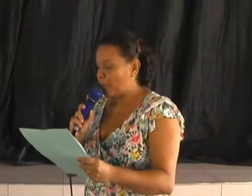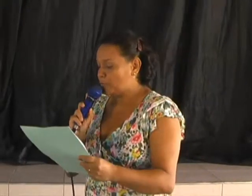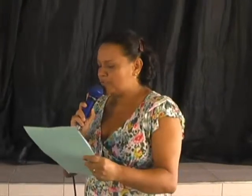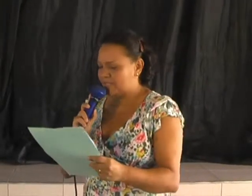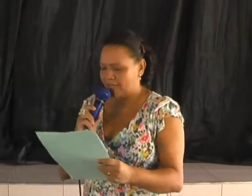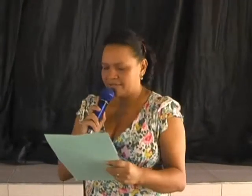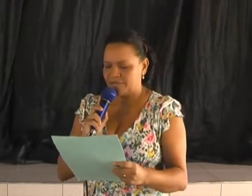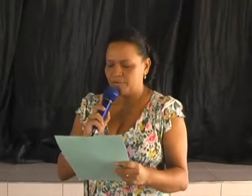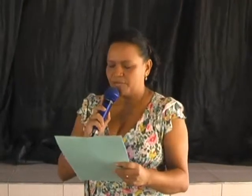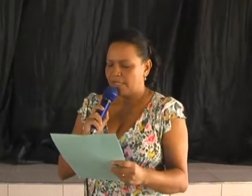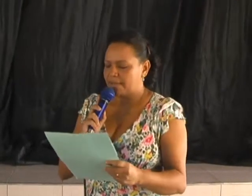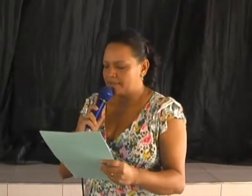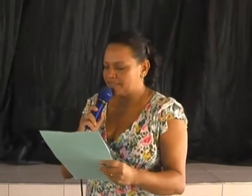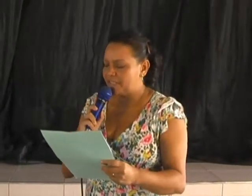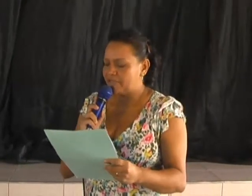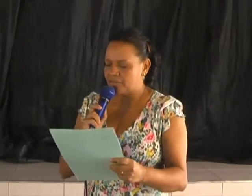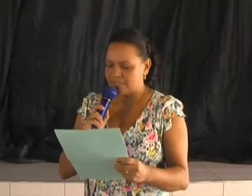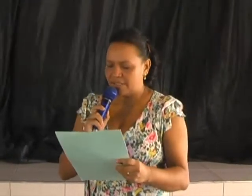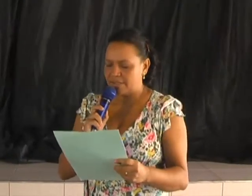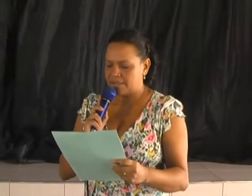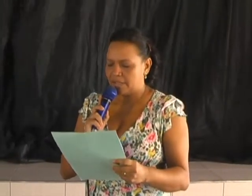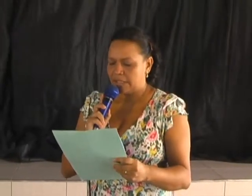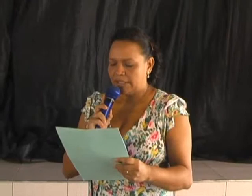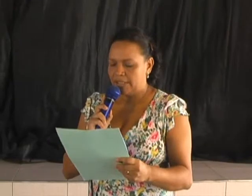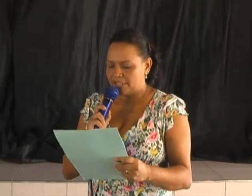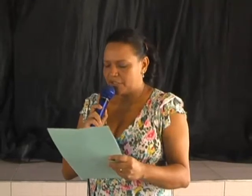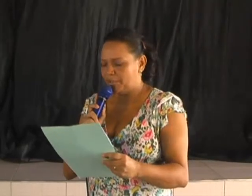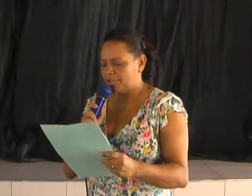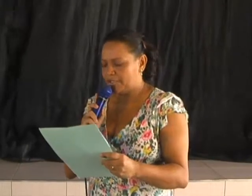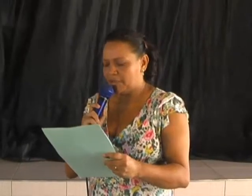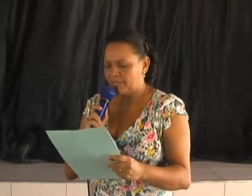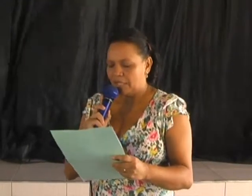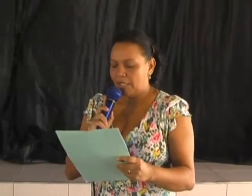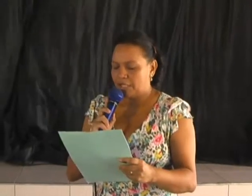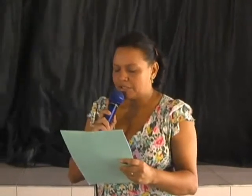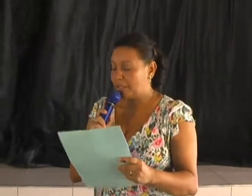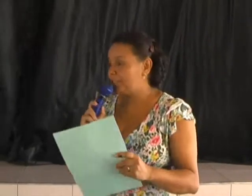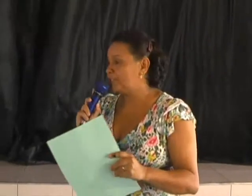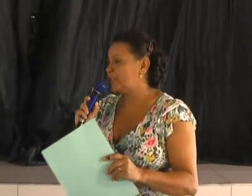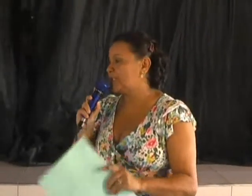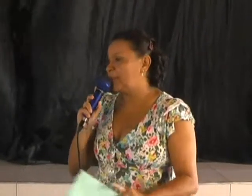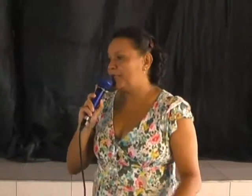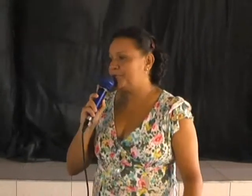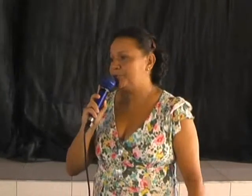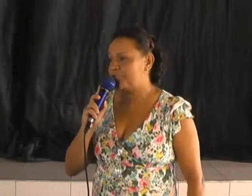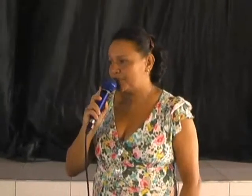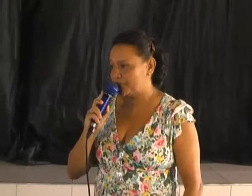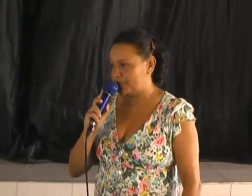coral do silêncio quer transferir a vocês, nesta manhã, este grande ensinamento de Jesus,